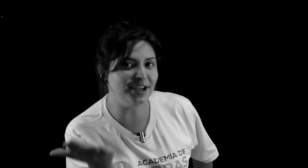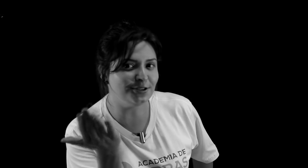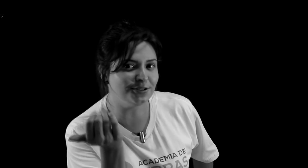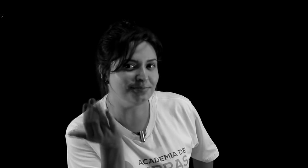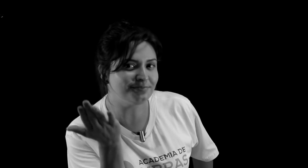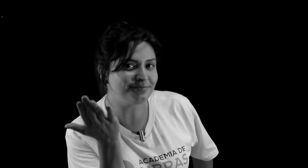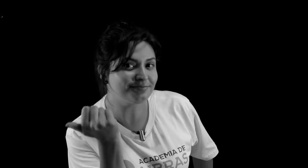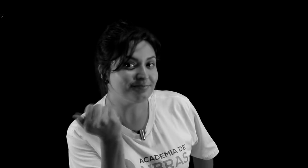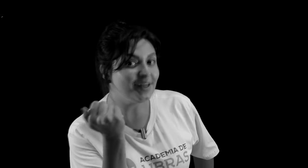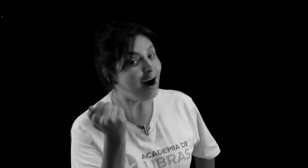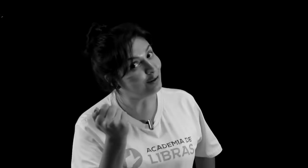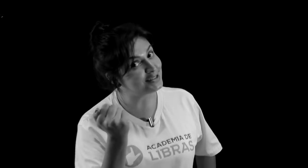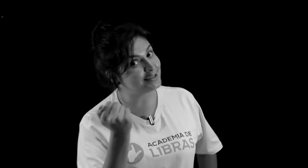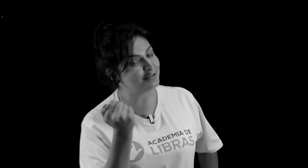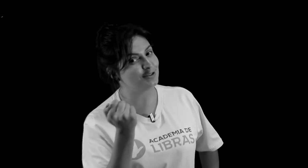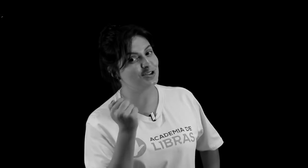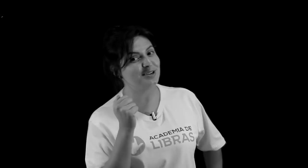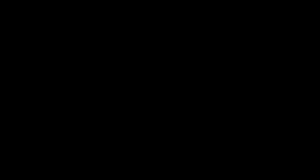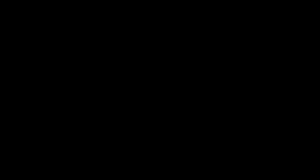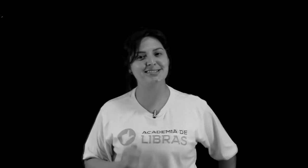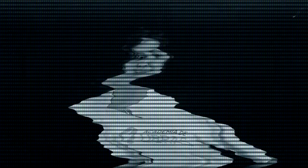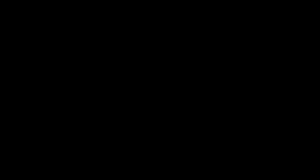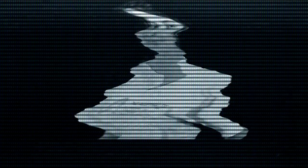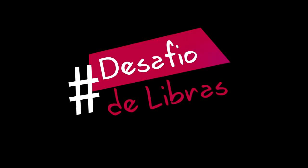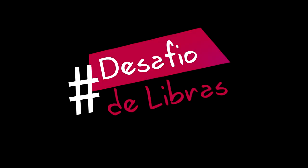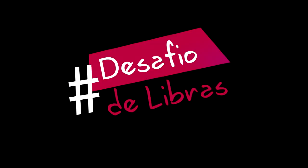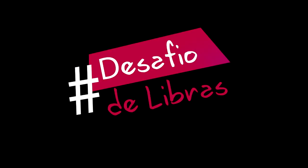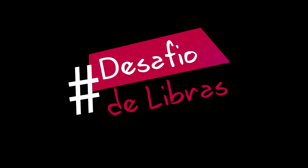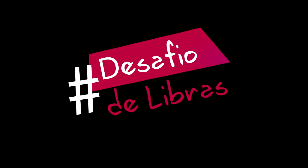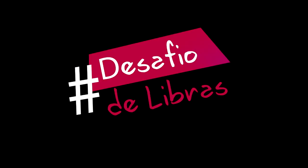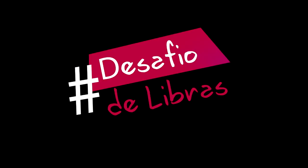bem-vindo ao Desafio de Libras.